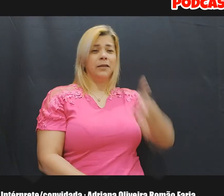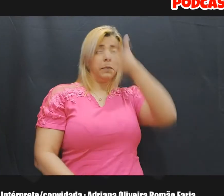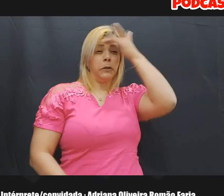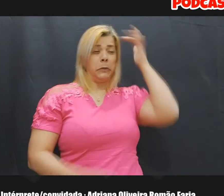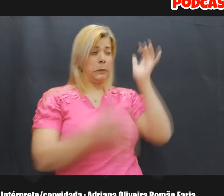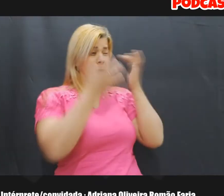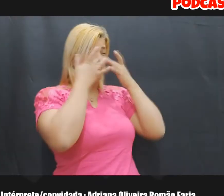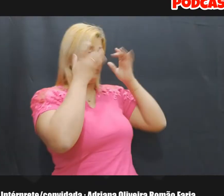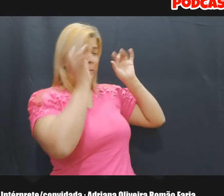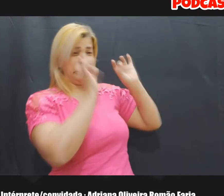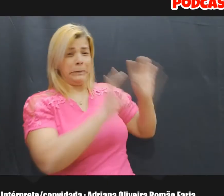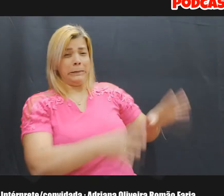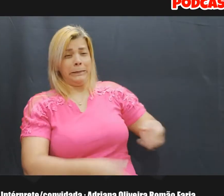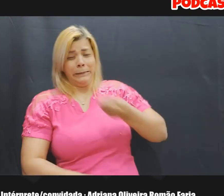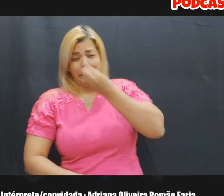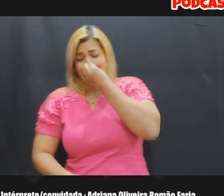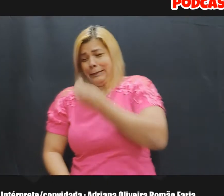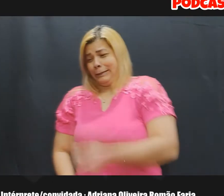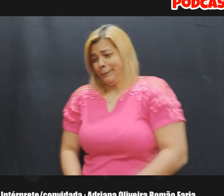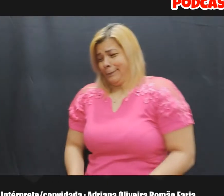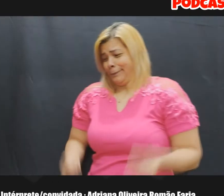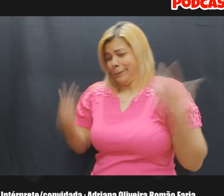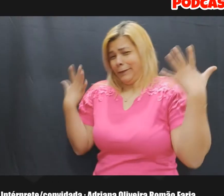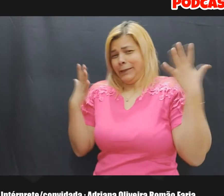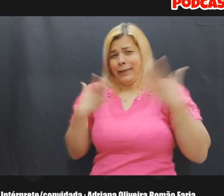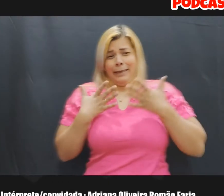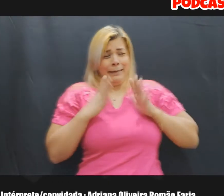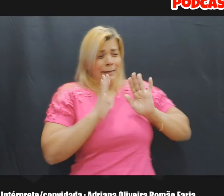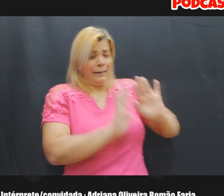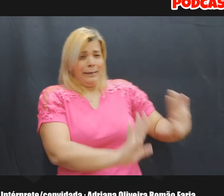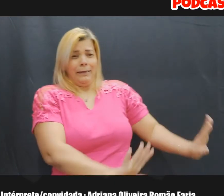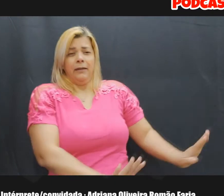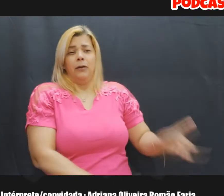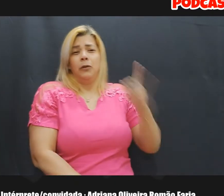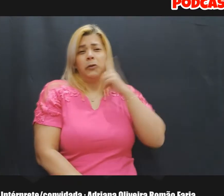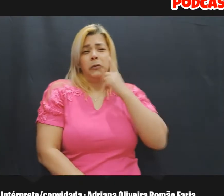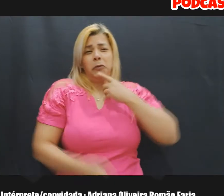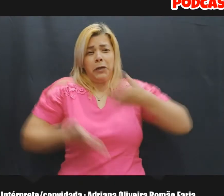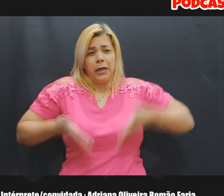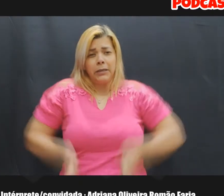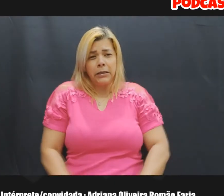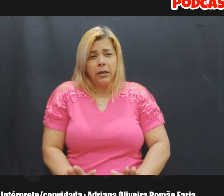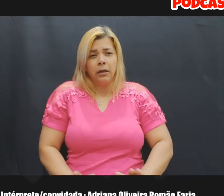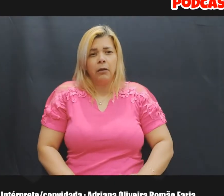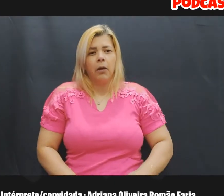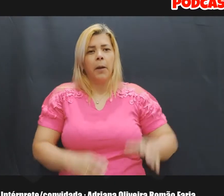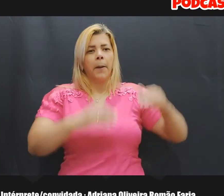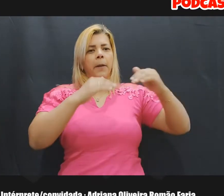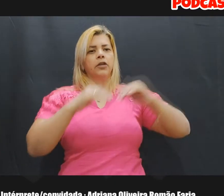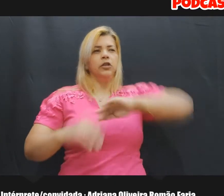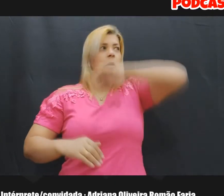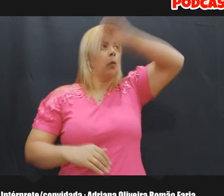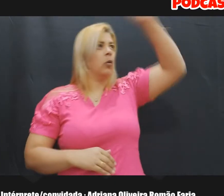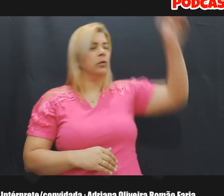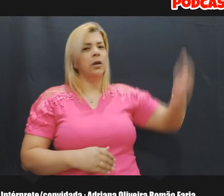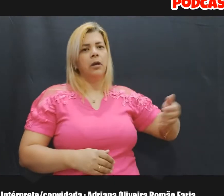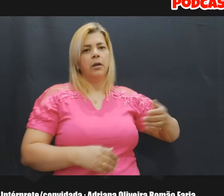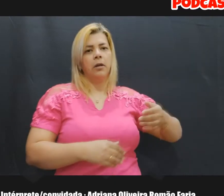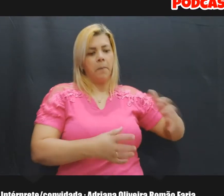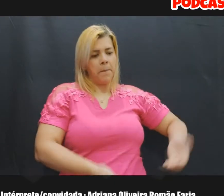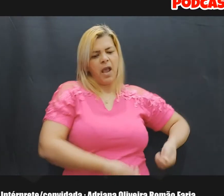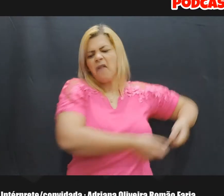excluídos que as mães jogavam eles das montanhas assim no